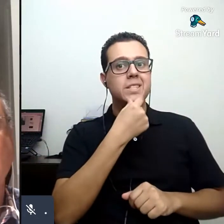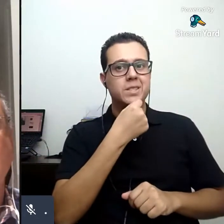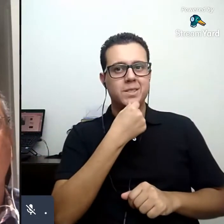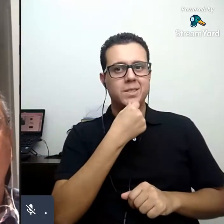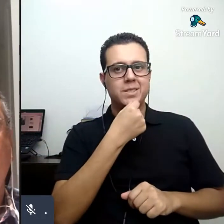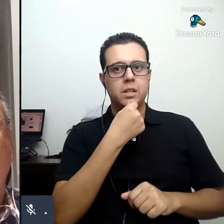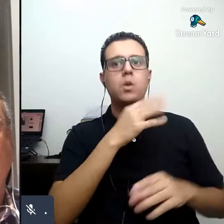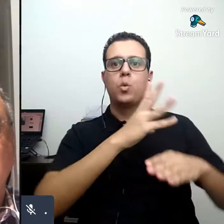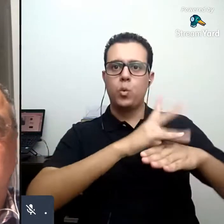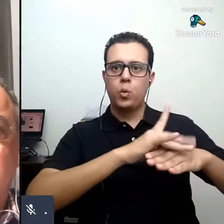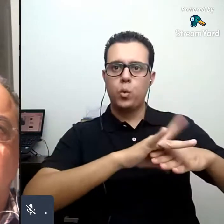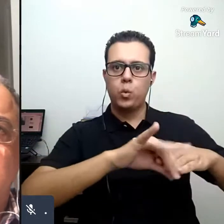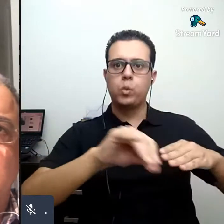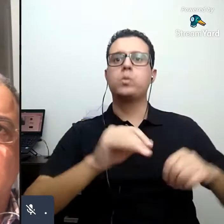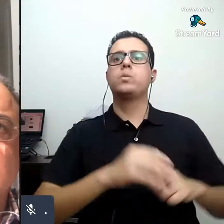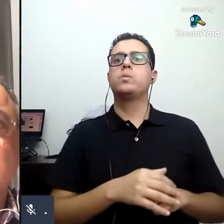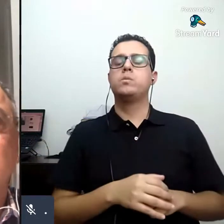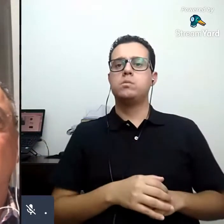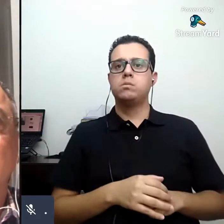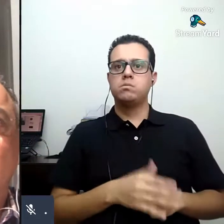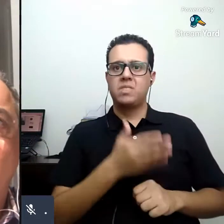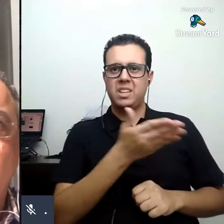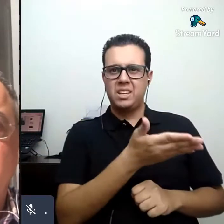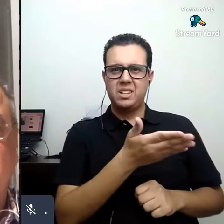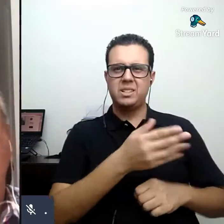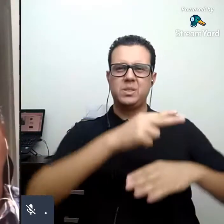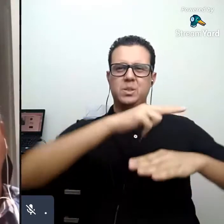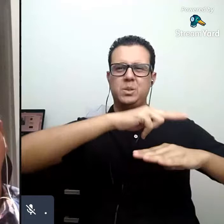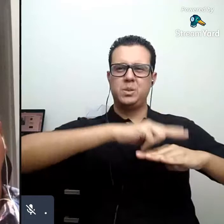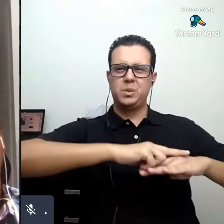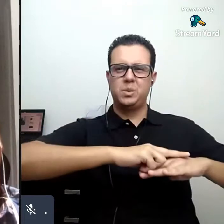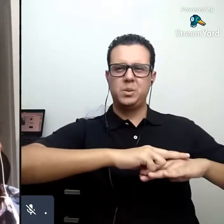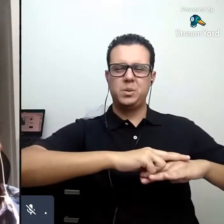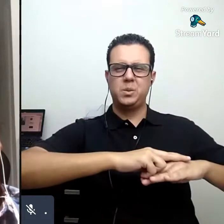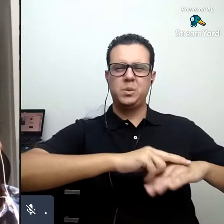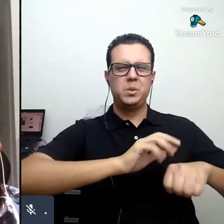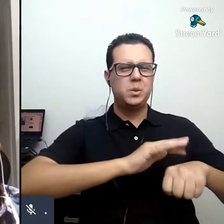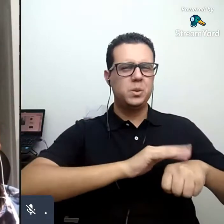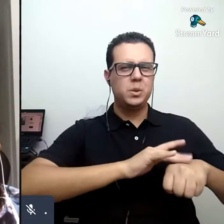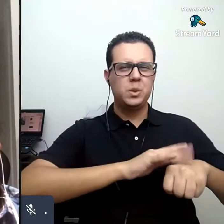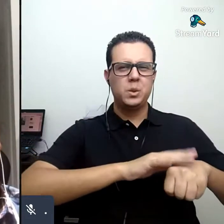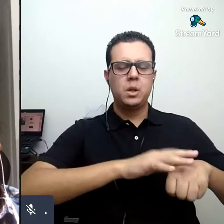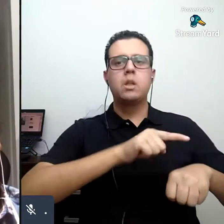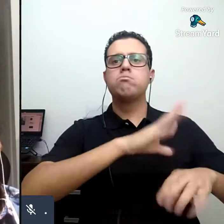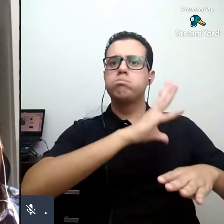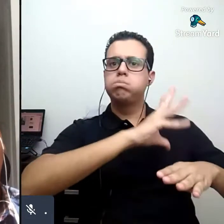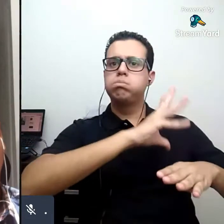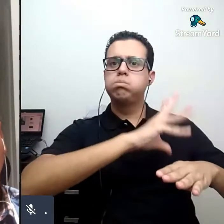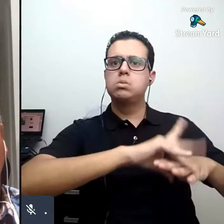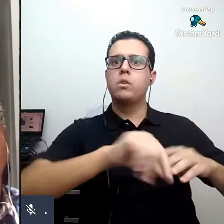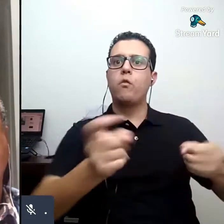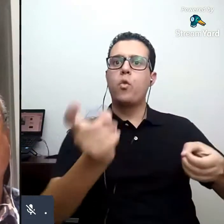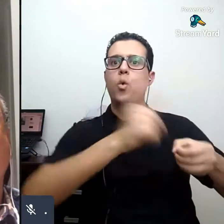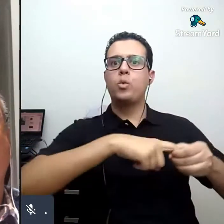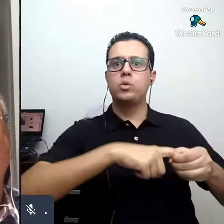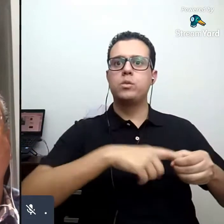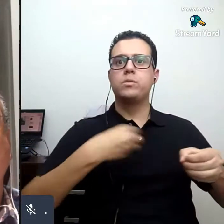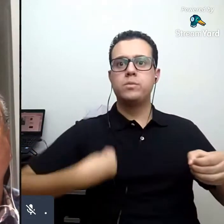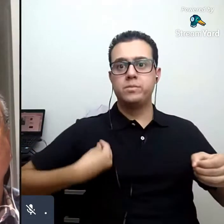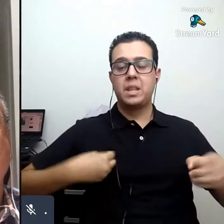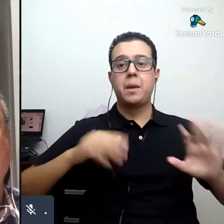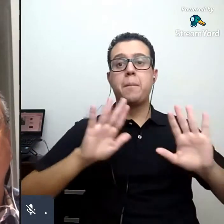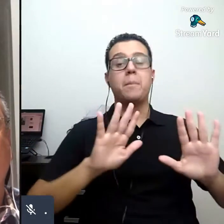curado, estava moribundo, voltou à vida, mas um dia ele morreria fisicamente de